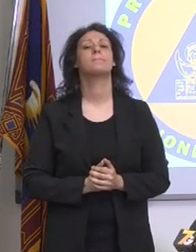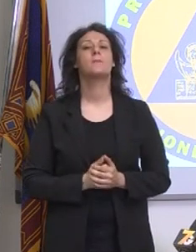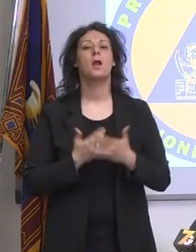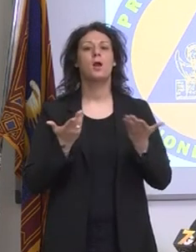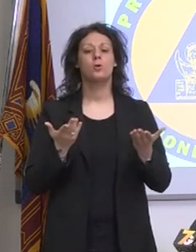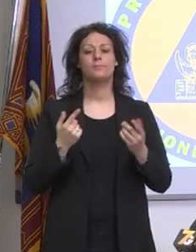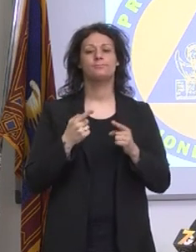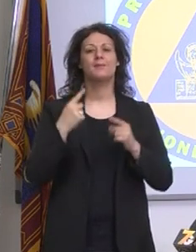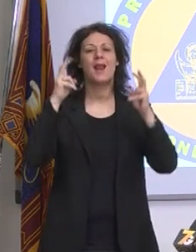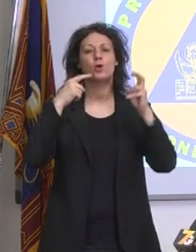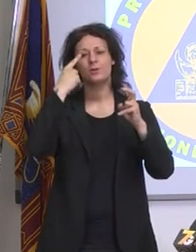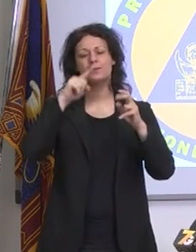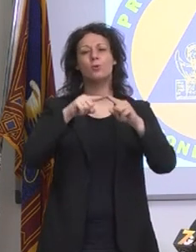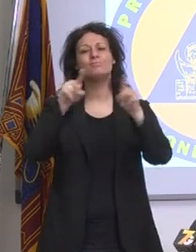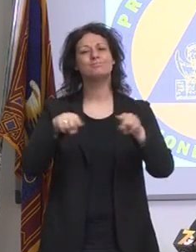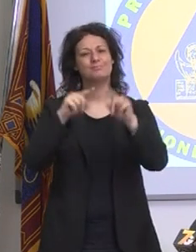il governo